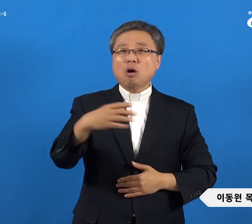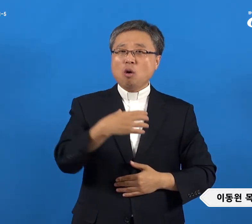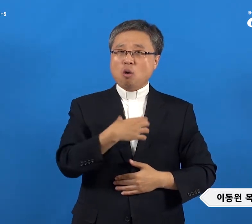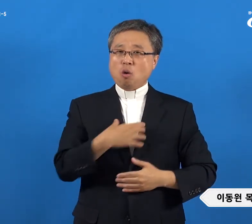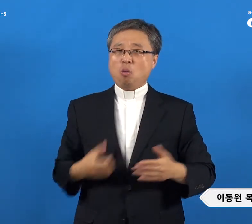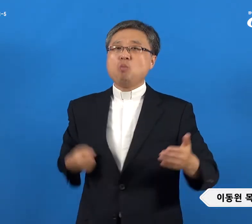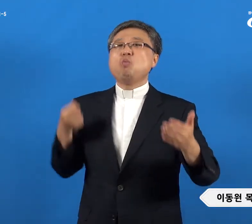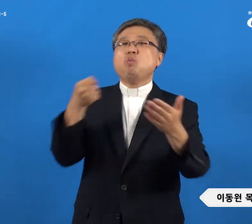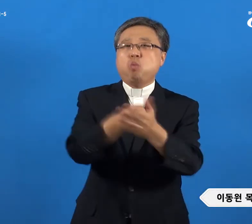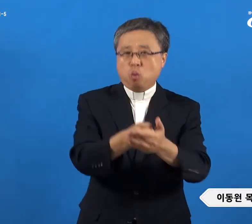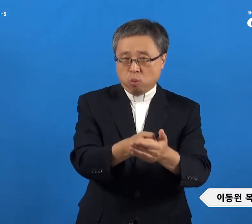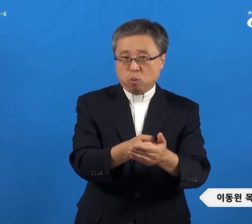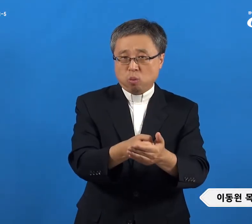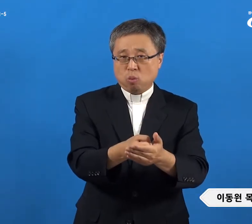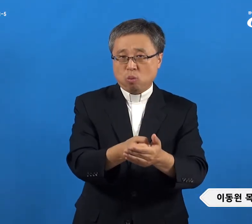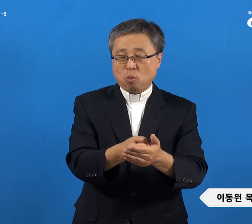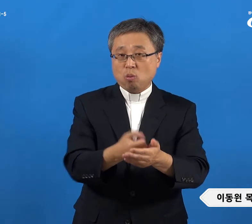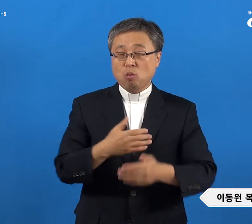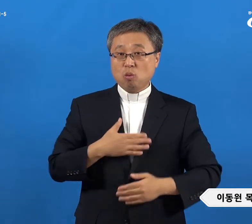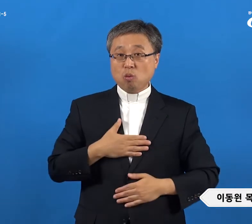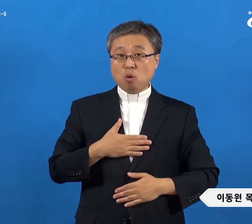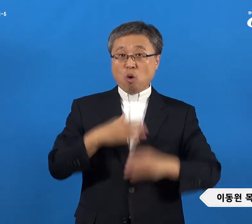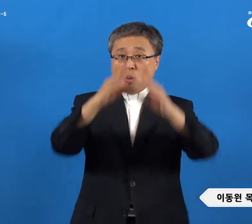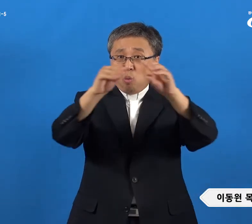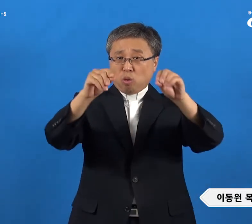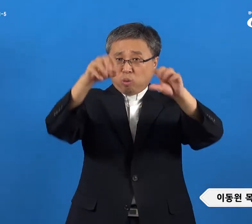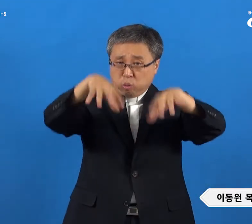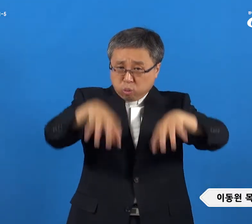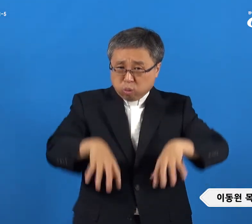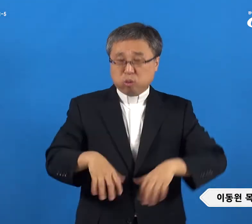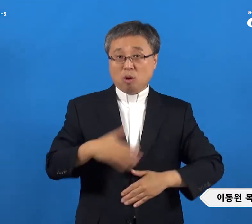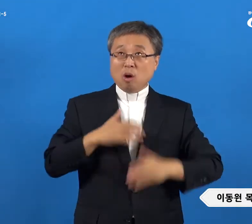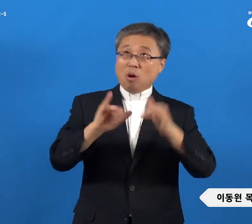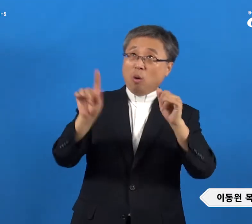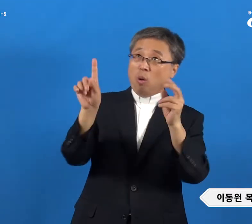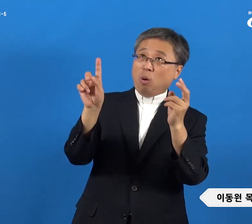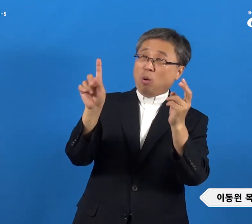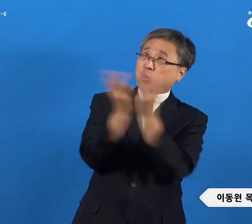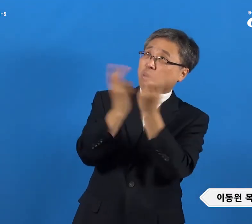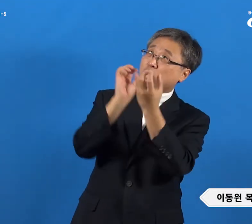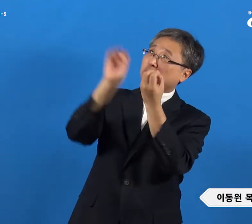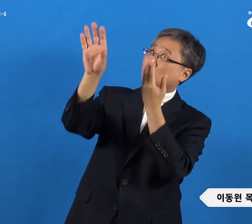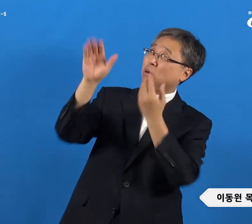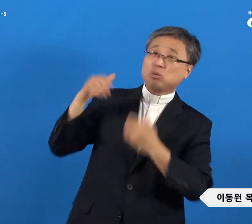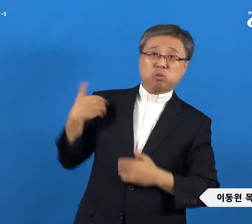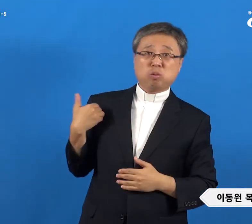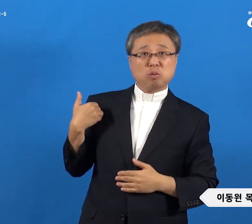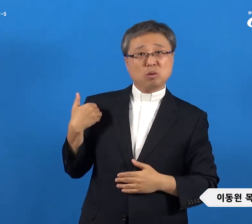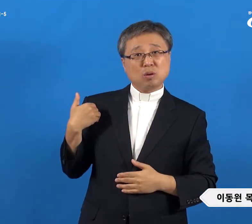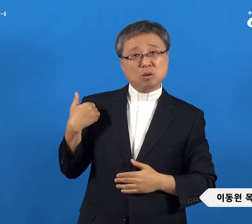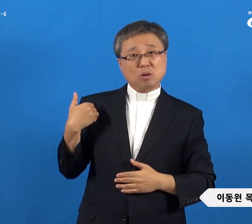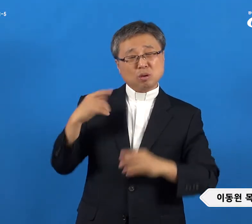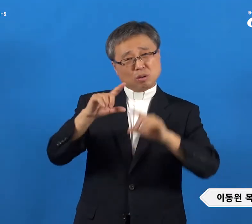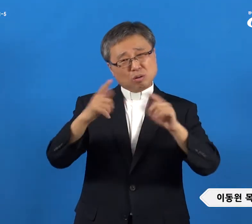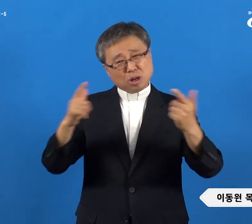모험이죠. 네. 모래도 떨어지고 사람들이 어떤 반응을 보일까, 여러 가지 착잡하지